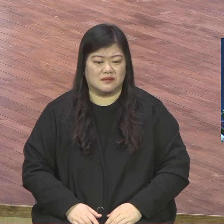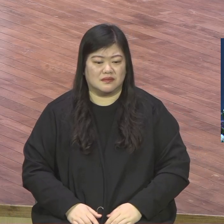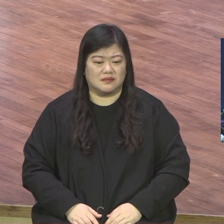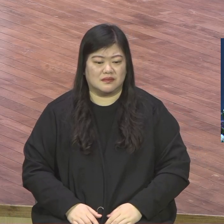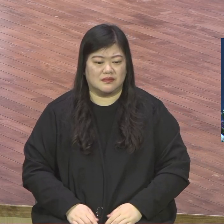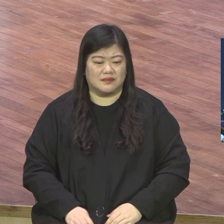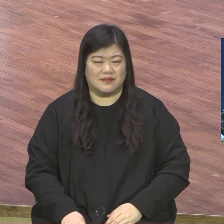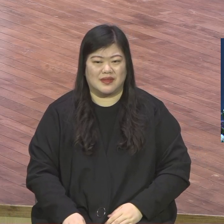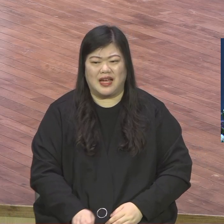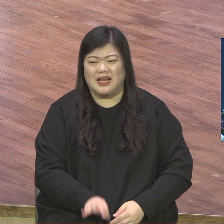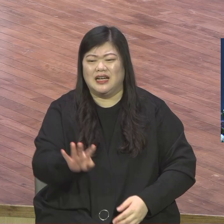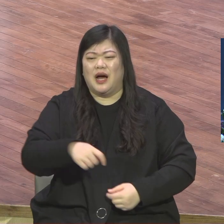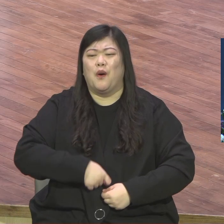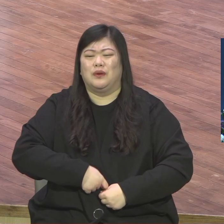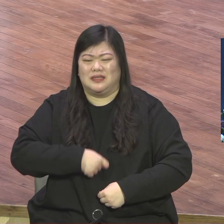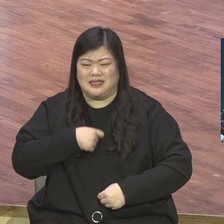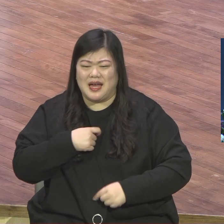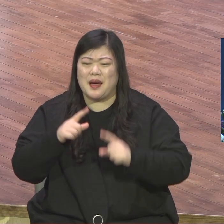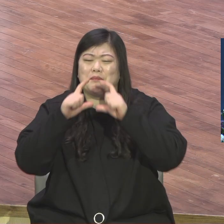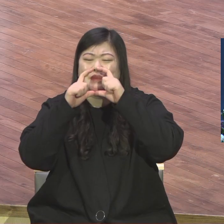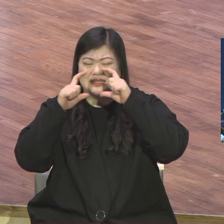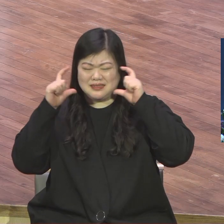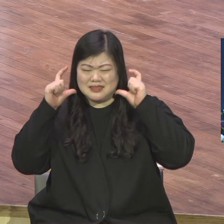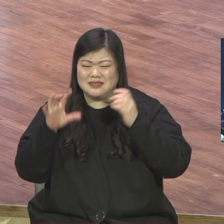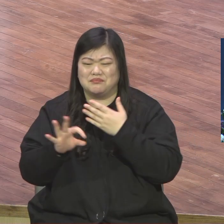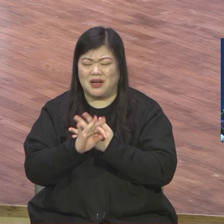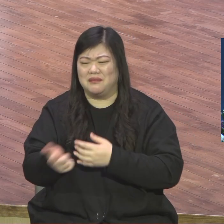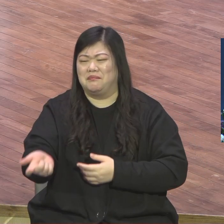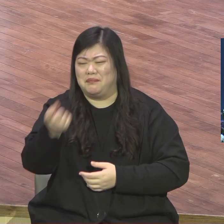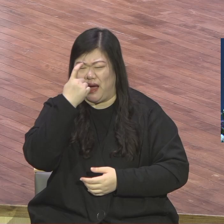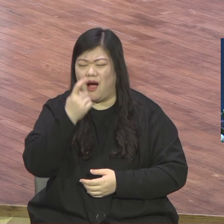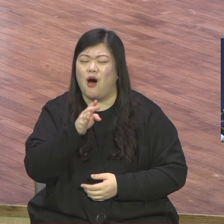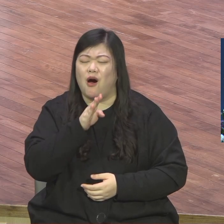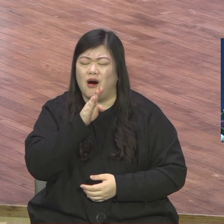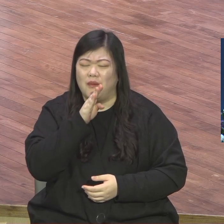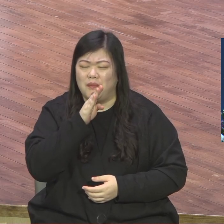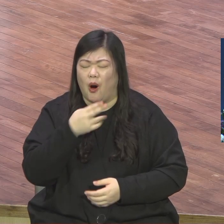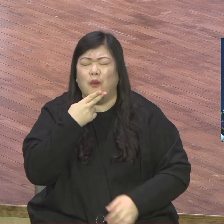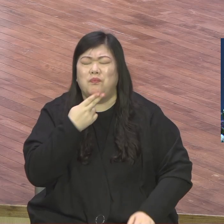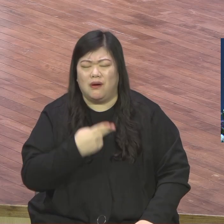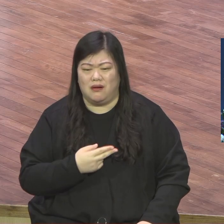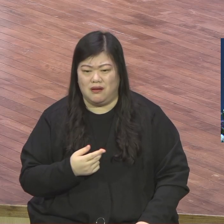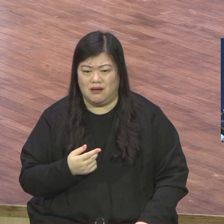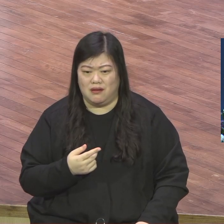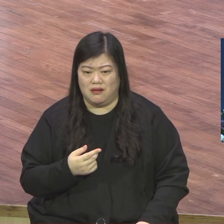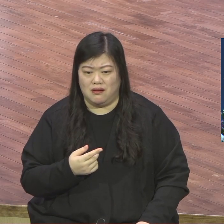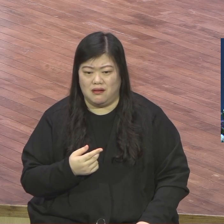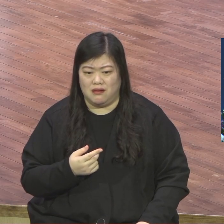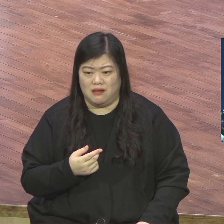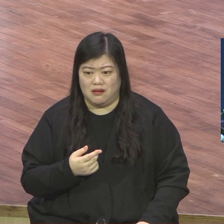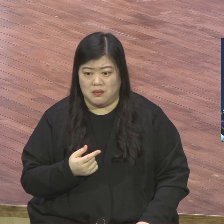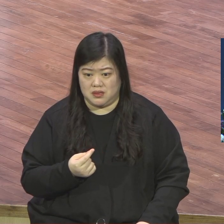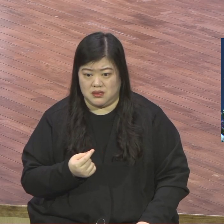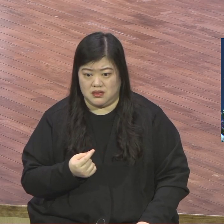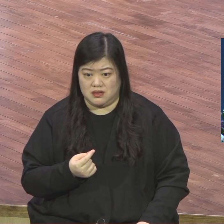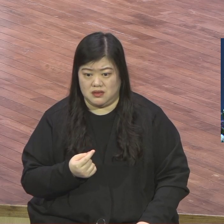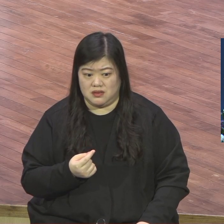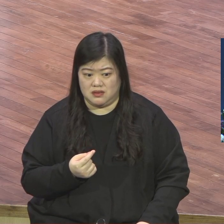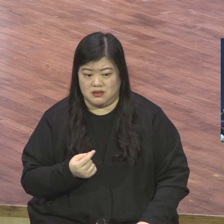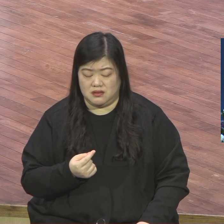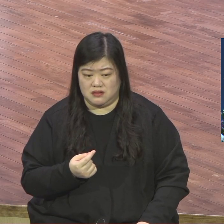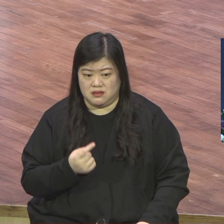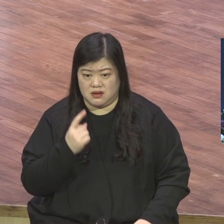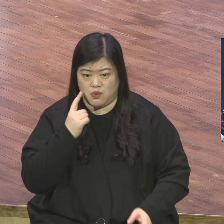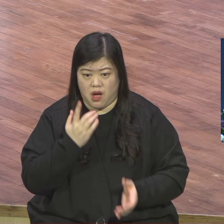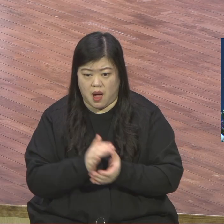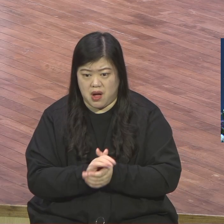사실 마스크 딱 쓰고 와서 예배 데려가면 안 걸려요. 그렇죠? 마스크 딱 코 딱